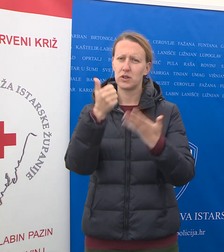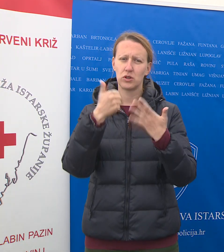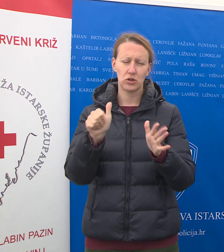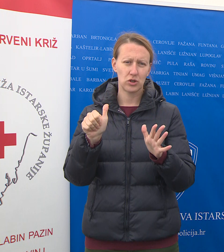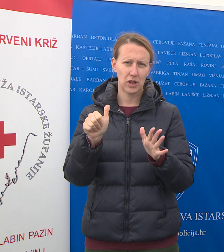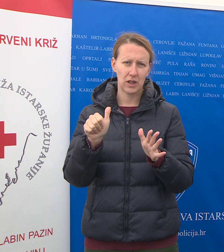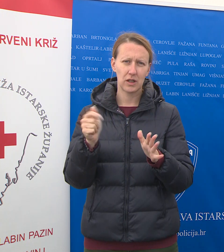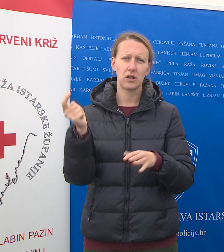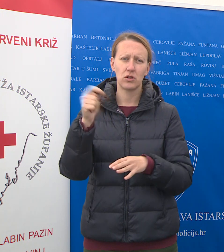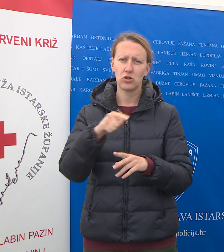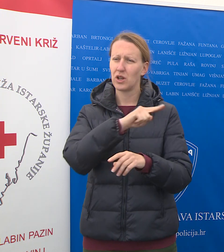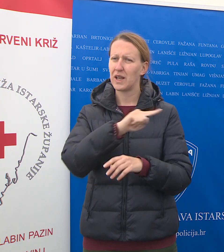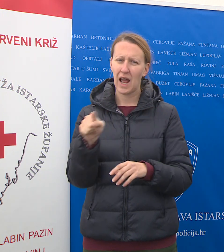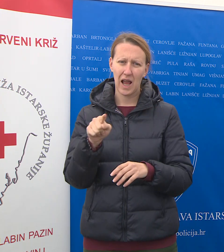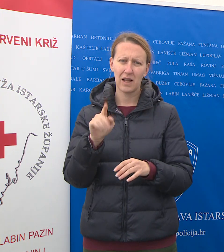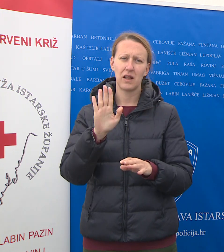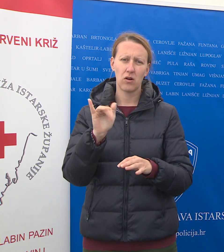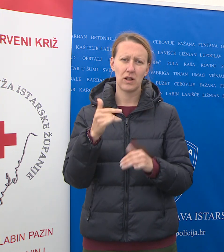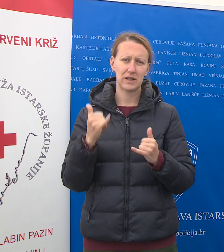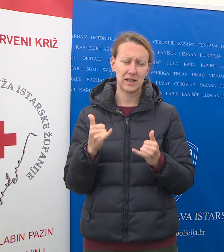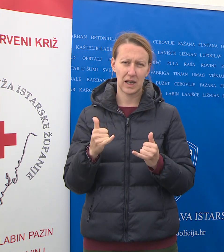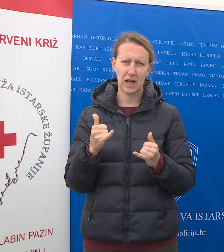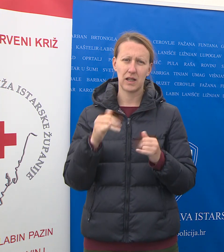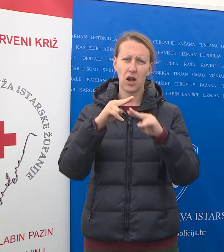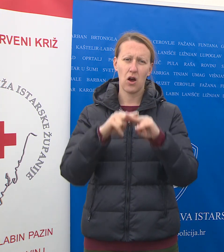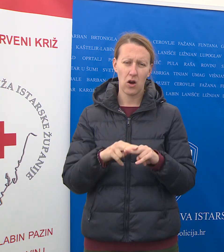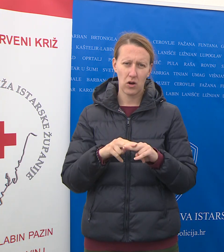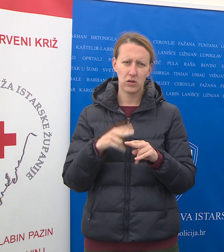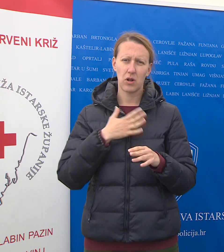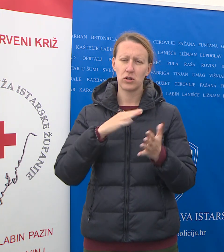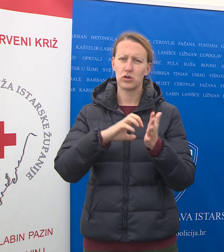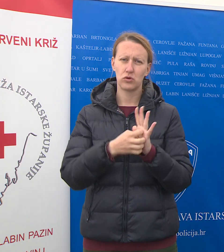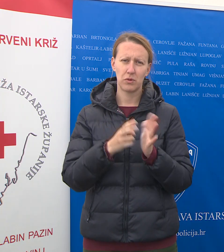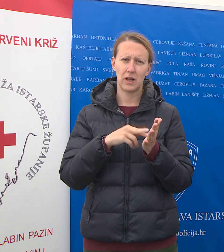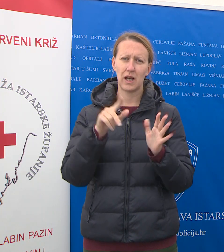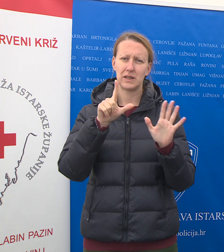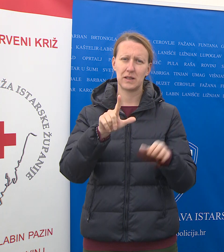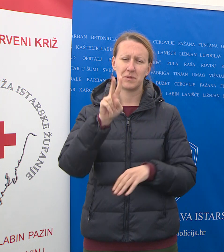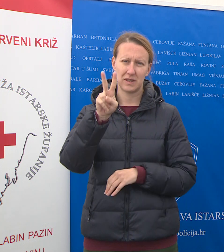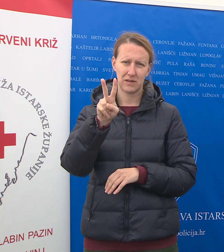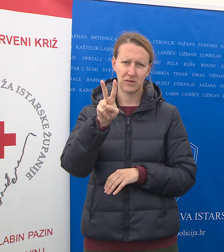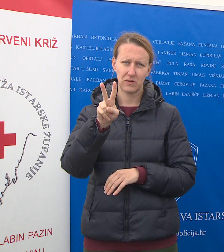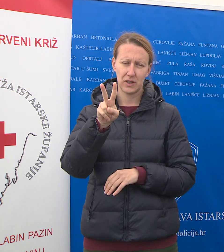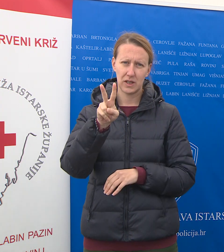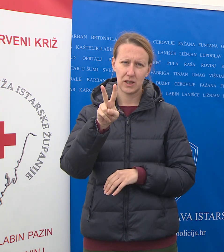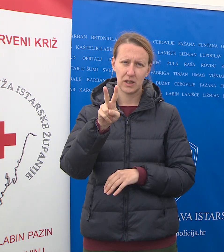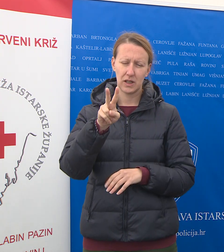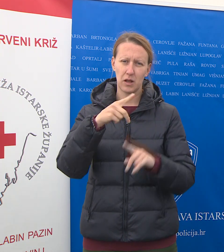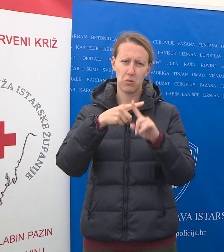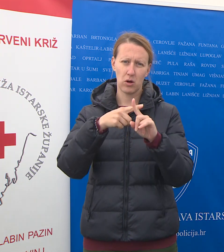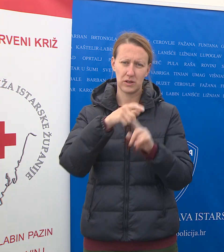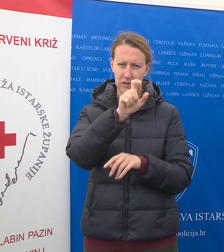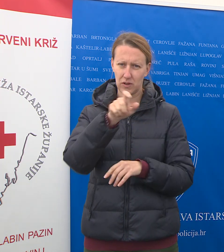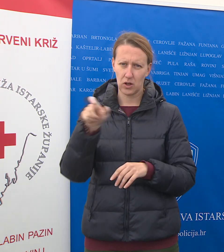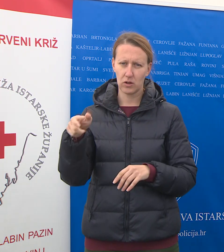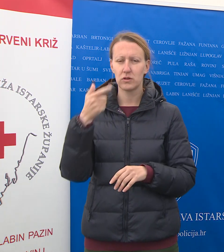16 su došli negativnih, tako da u ovom trenutku ostajemo u našoj županiji na 72 COVID